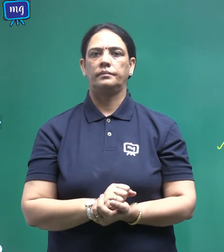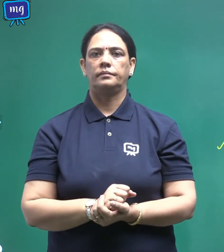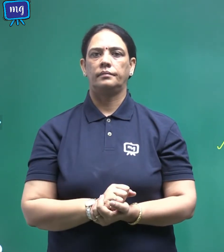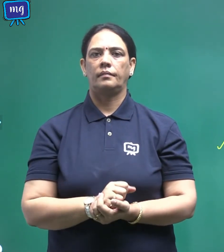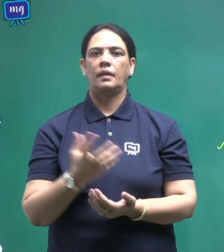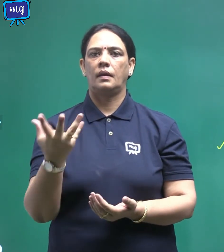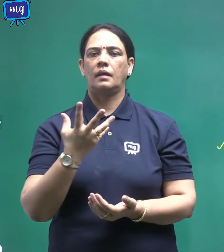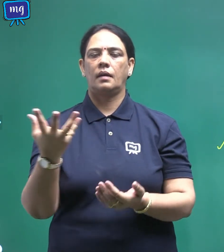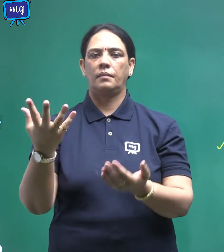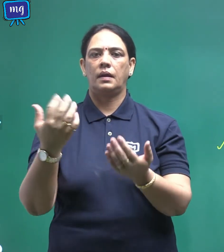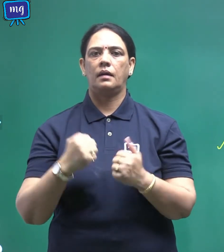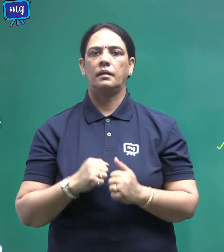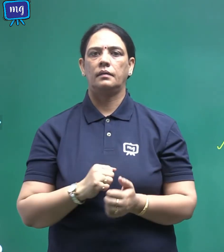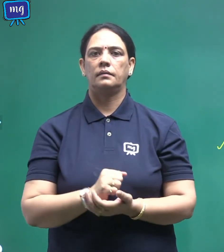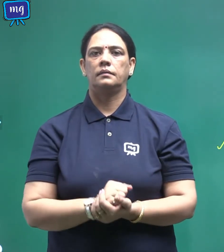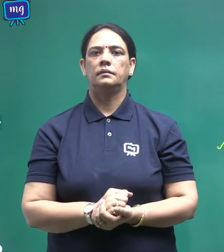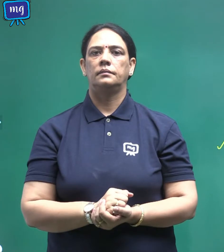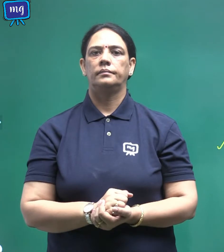क्या मिला?